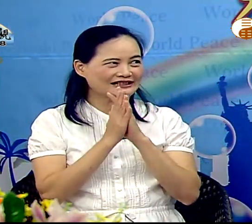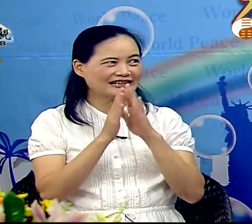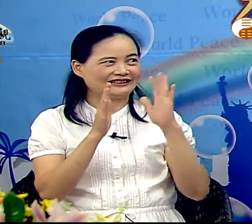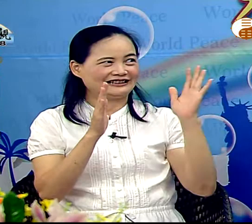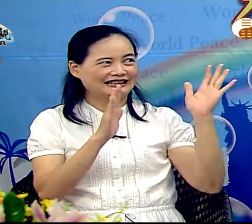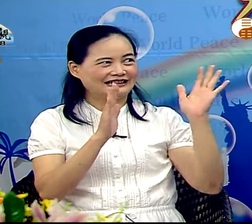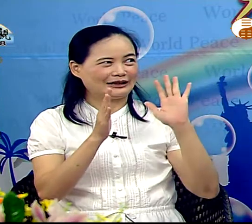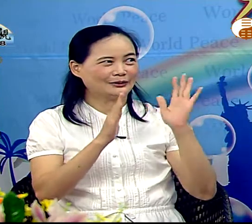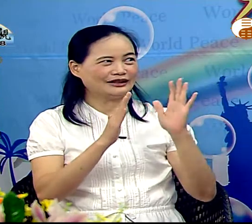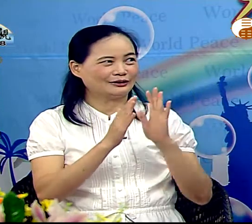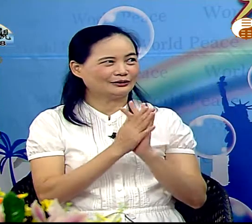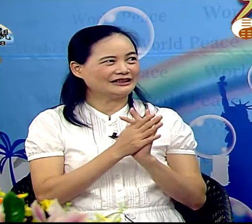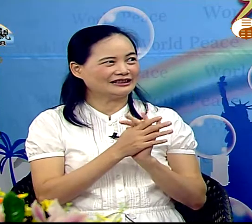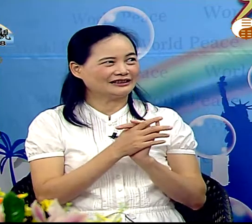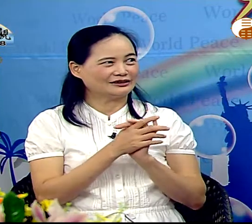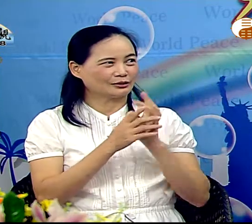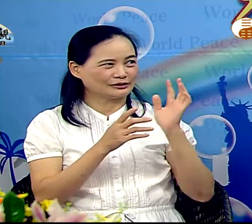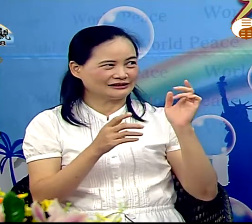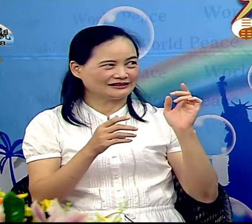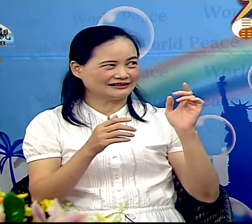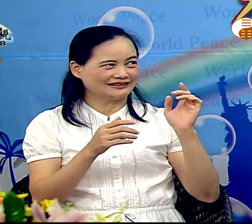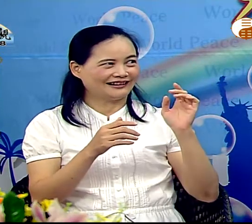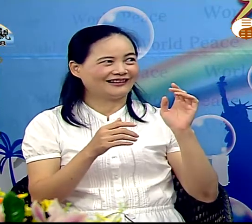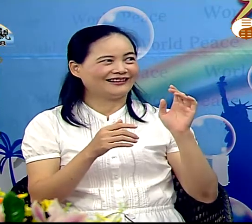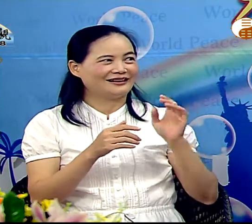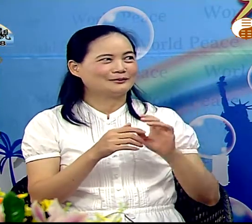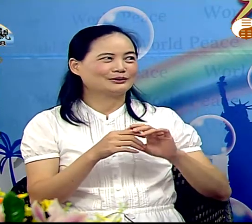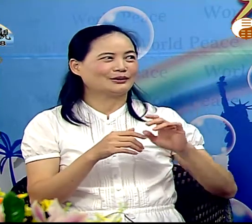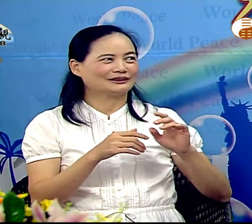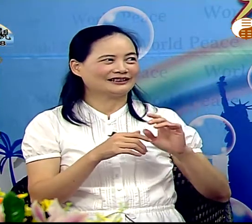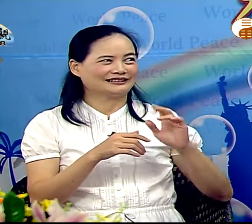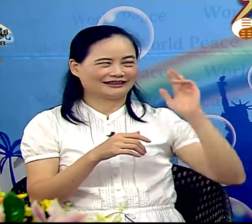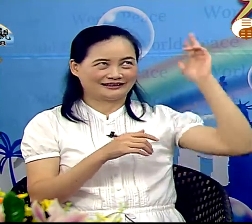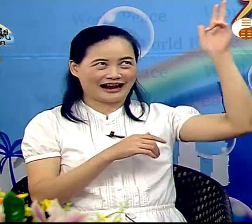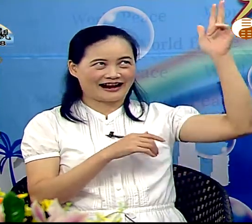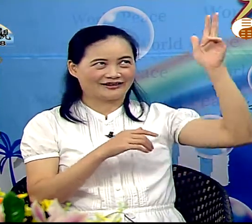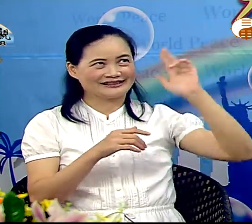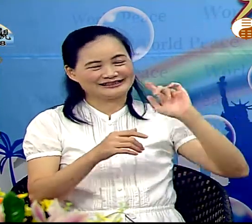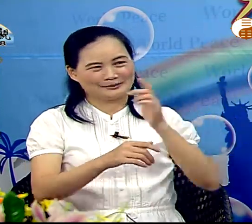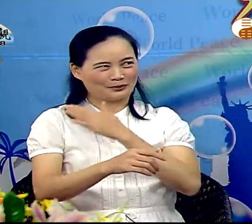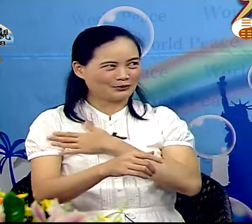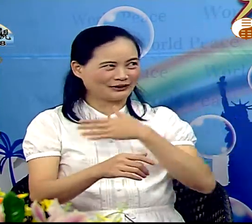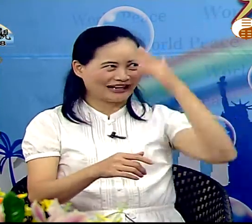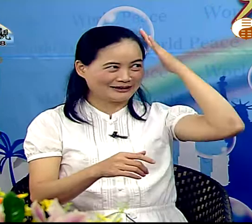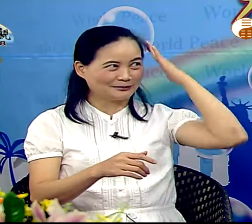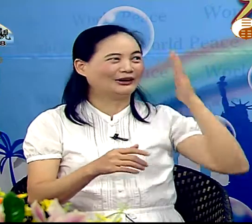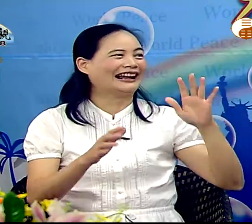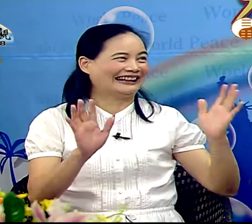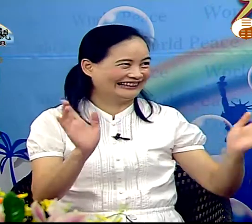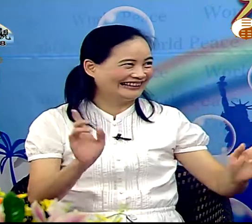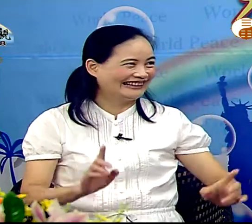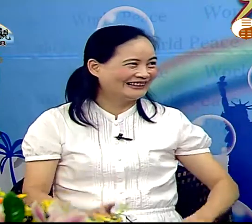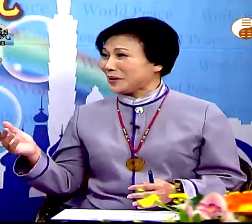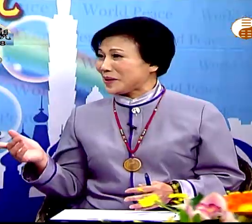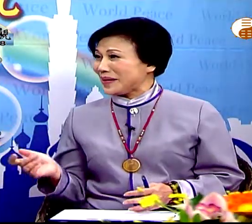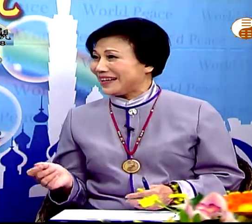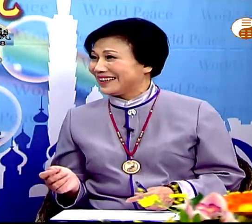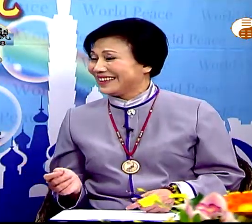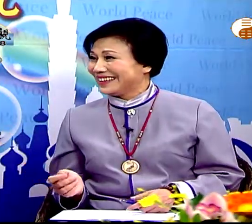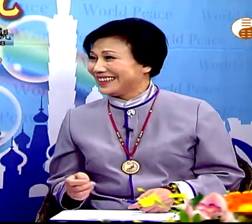间也会有一个手势，不同的那个暗号是什么，摸哪里摸哪里。 那个你应该不懂了吧？ 那个